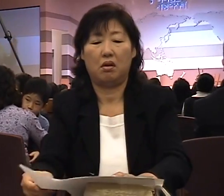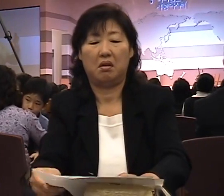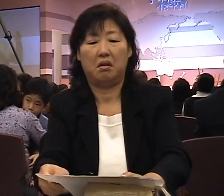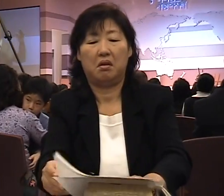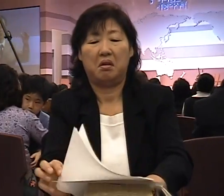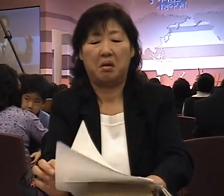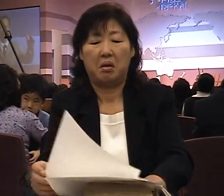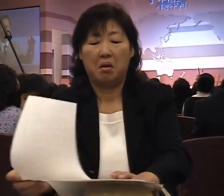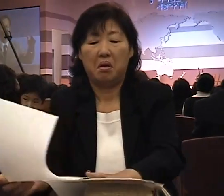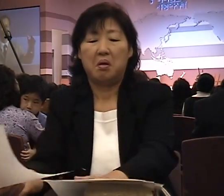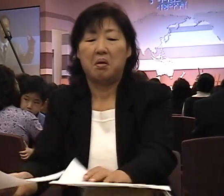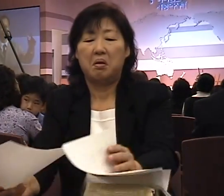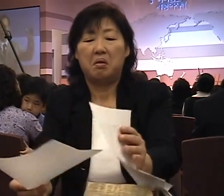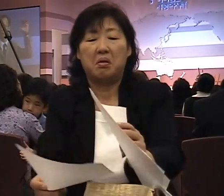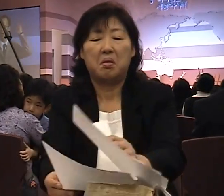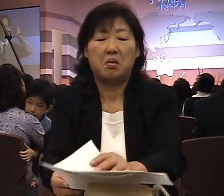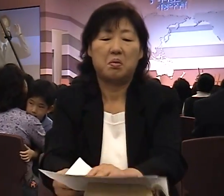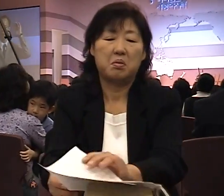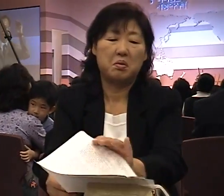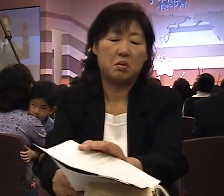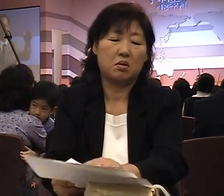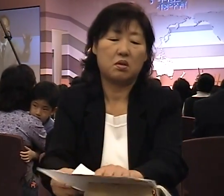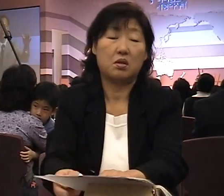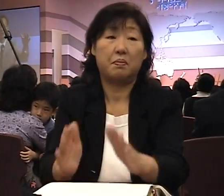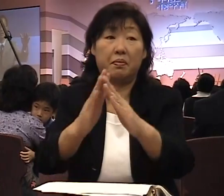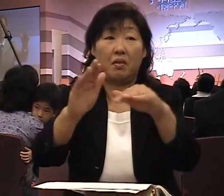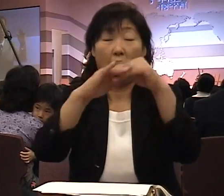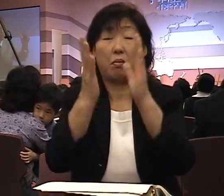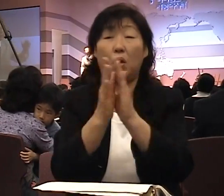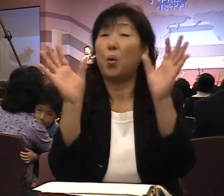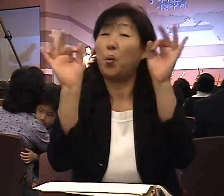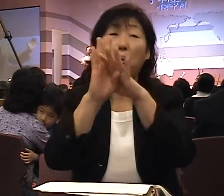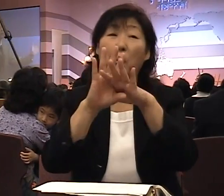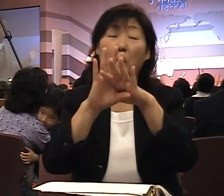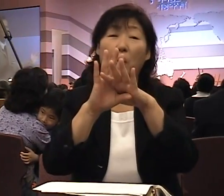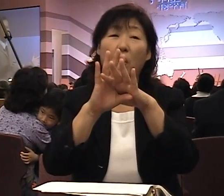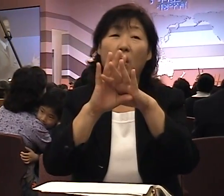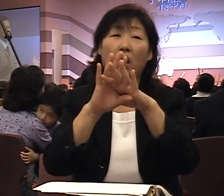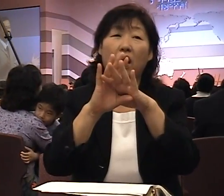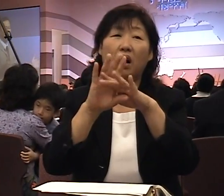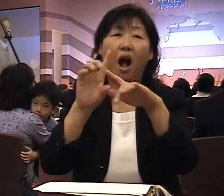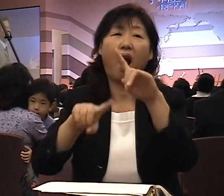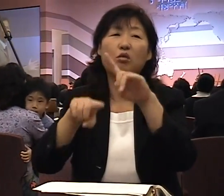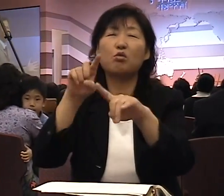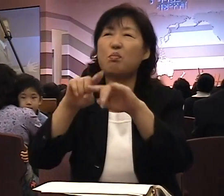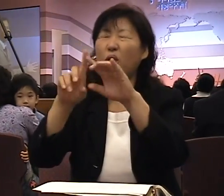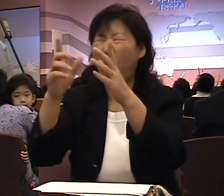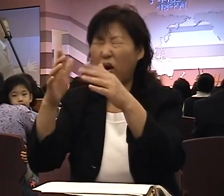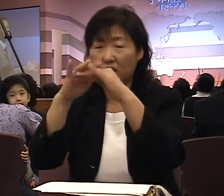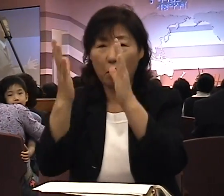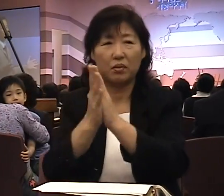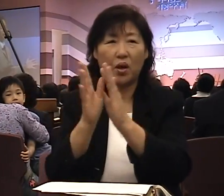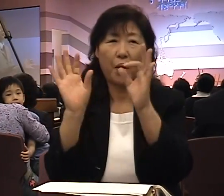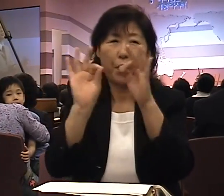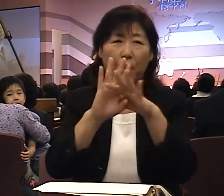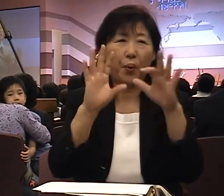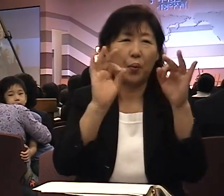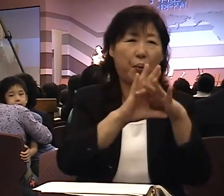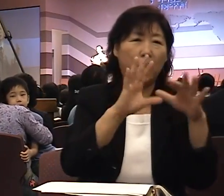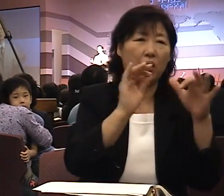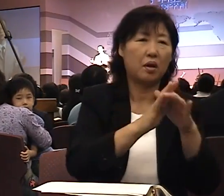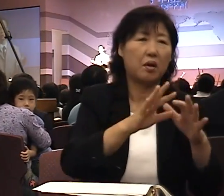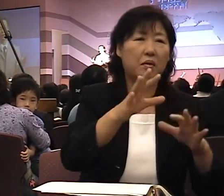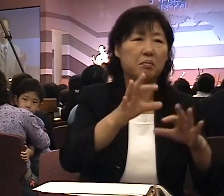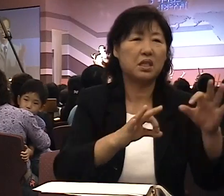집이 다 없어질 수 있으며, 가구가 다 없어질 수 있으며, 펜트도 없어질 수 있으며, 사실 사랑하는 펜트, 비즈니스도